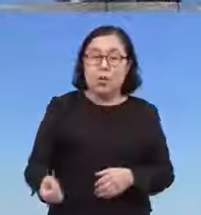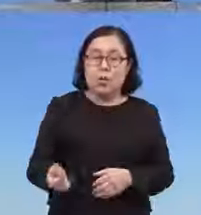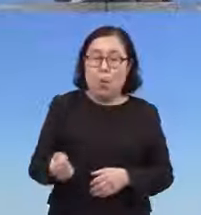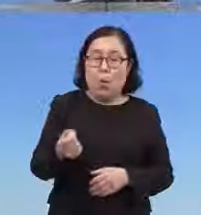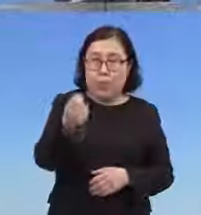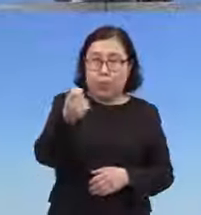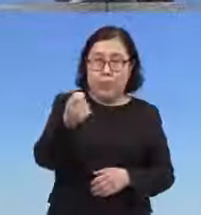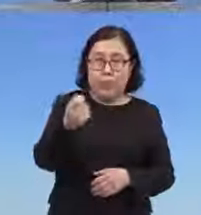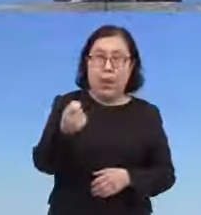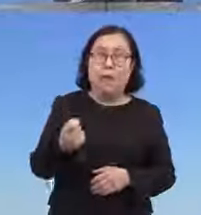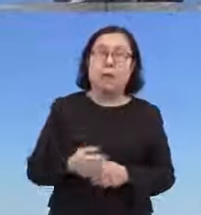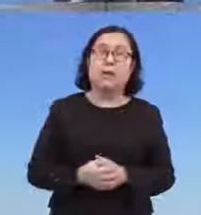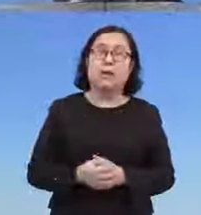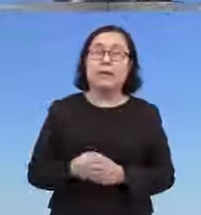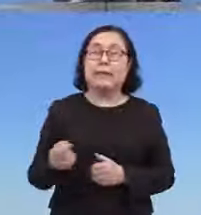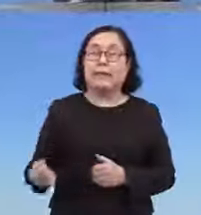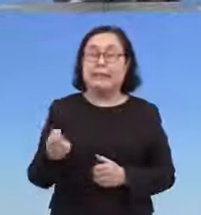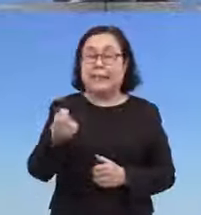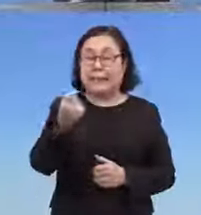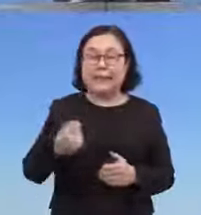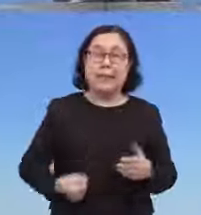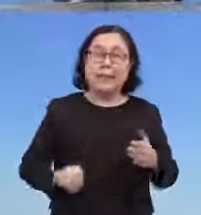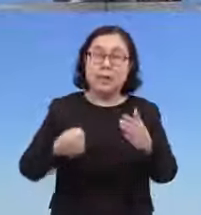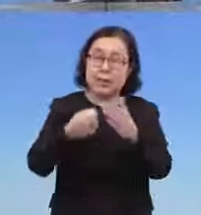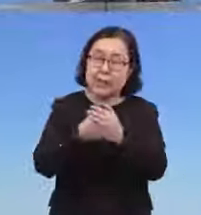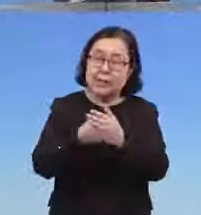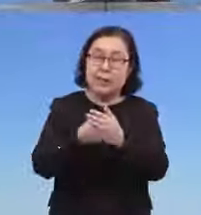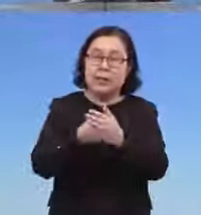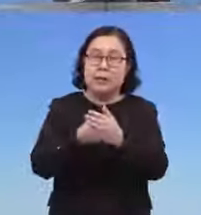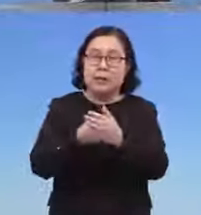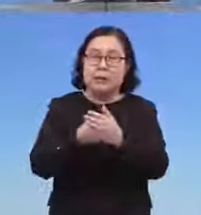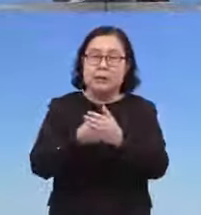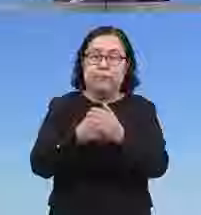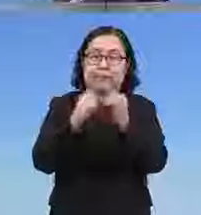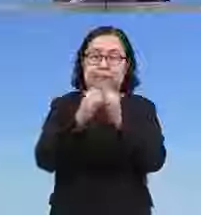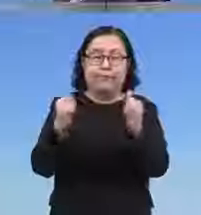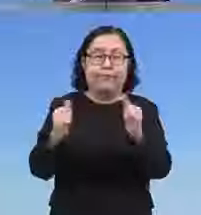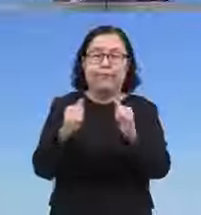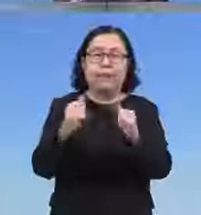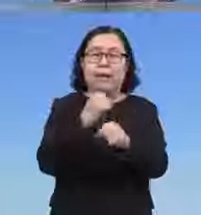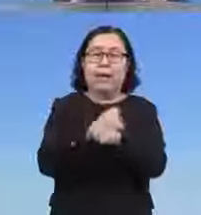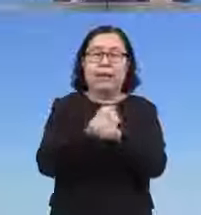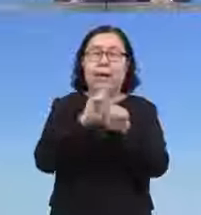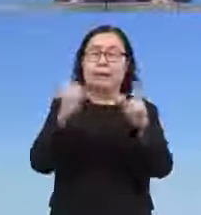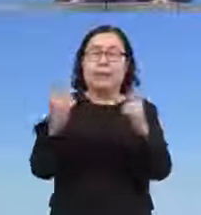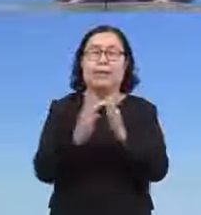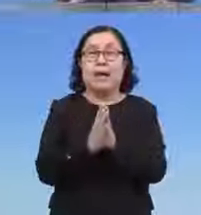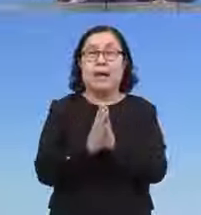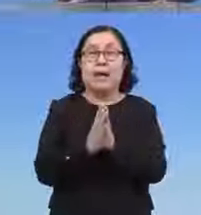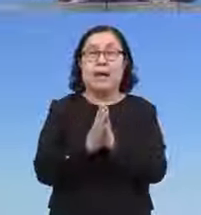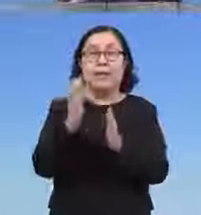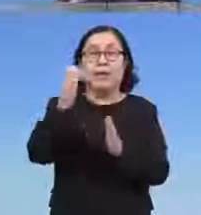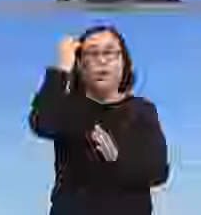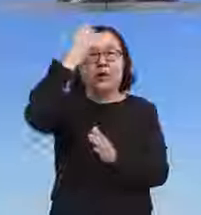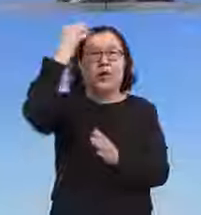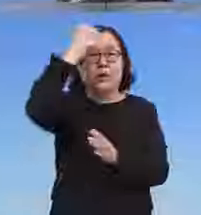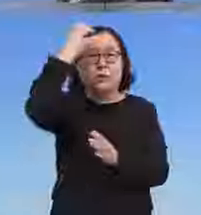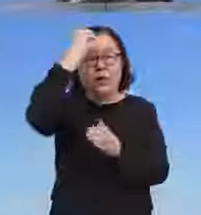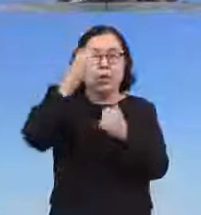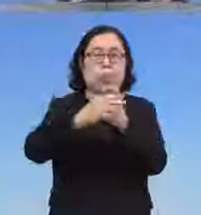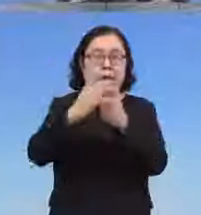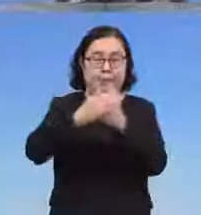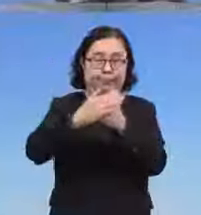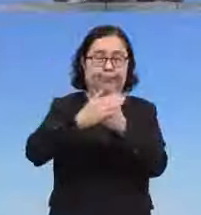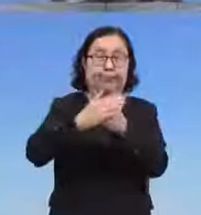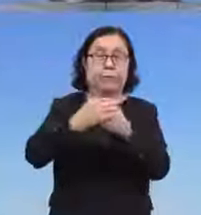나와 있는 여기 나와 있는 즉시의 결단은 이건 인간이 한 게 아니라 성령님이 하신 거예요. 절대로 인간이